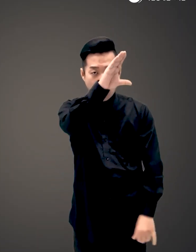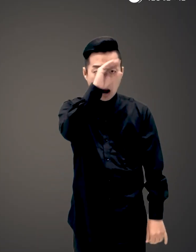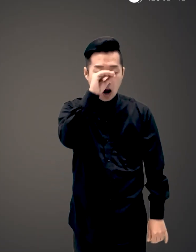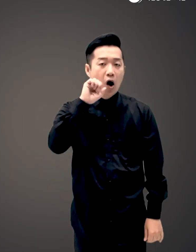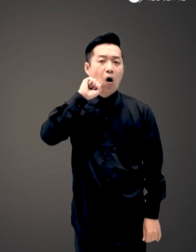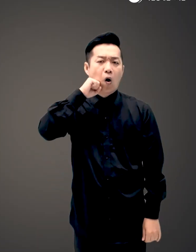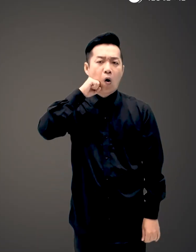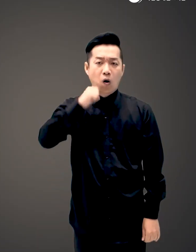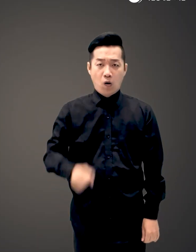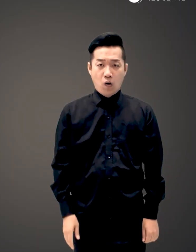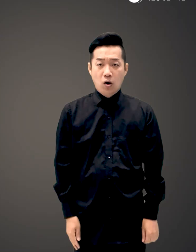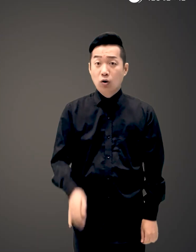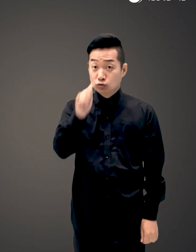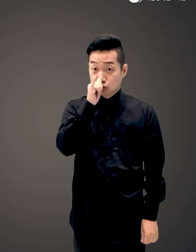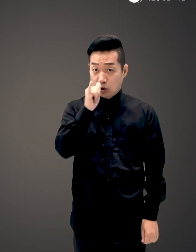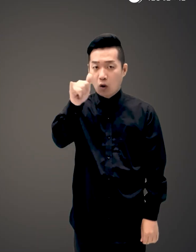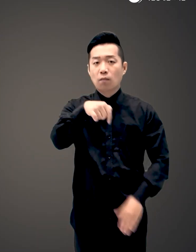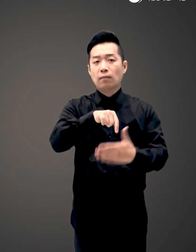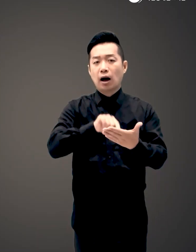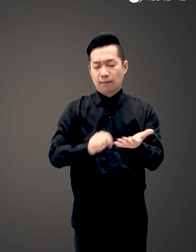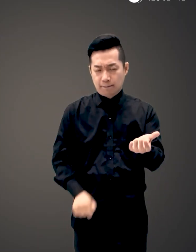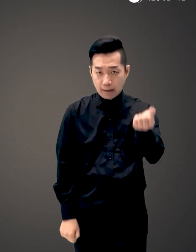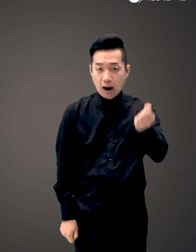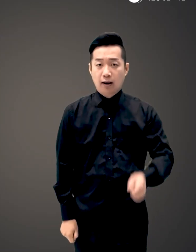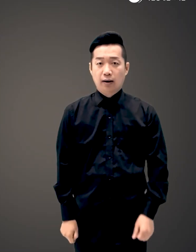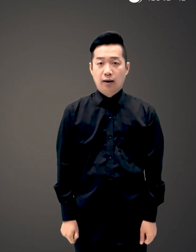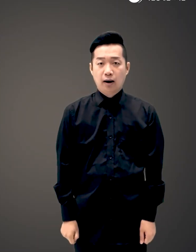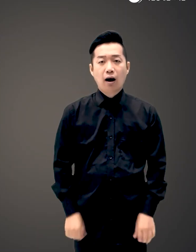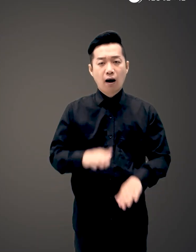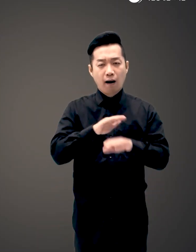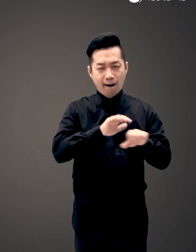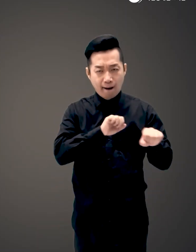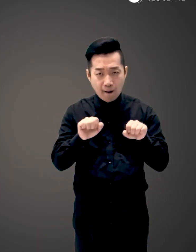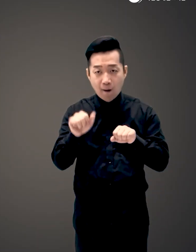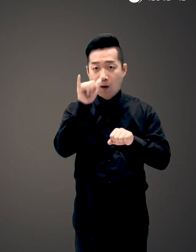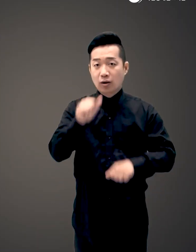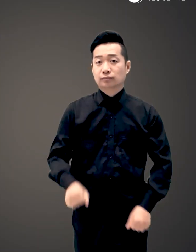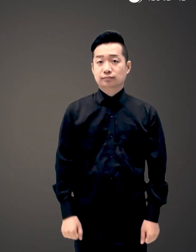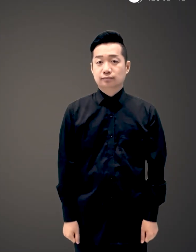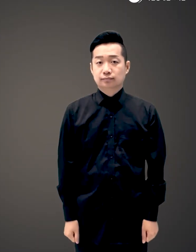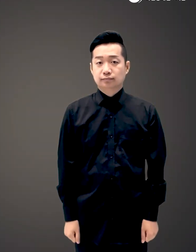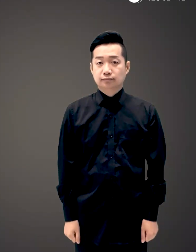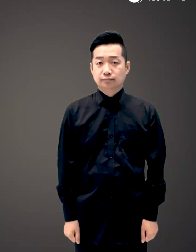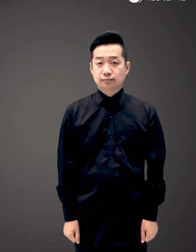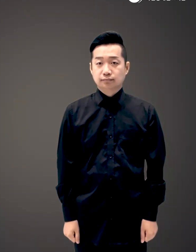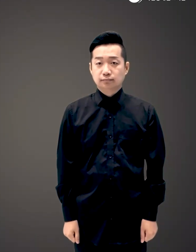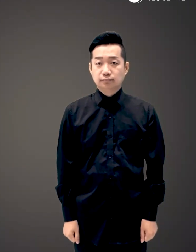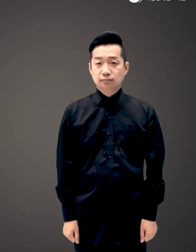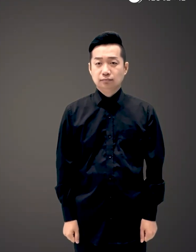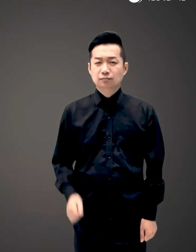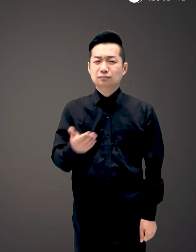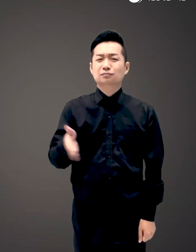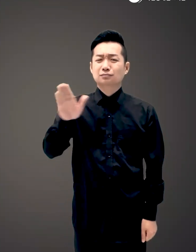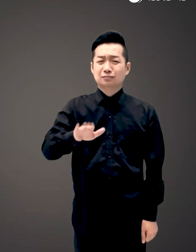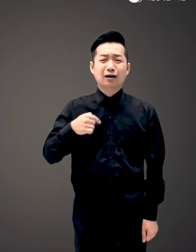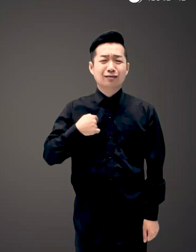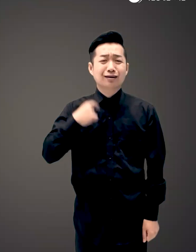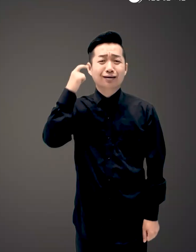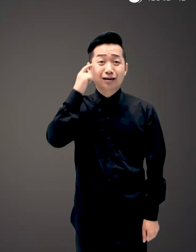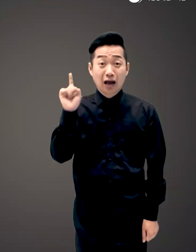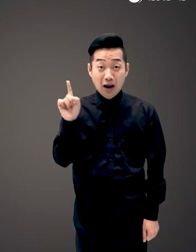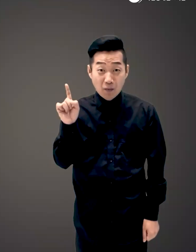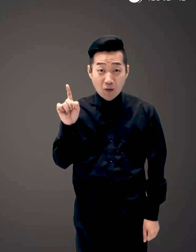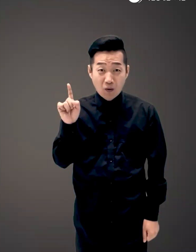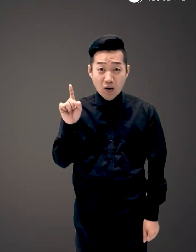수가 없는 영웅적인 마음을 가지신 분이었죠. 행동력이 있었고. 그런데 나는